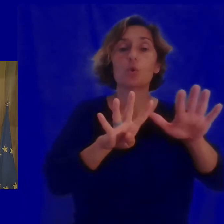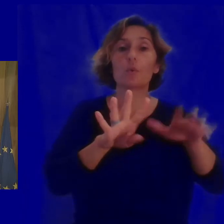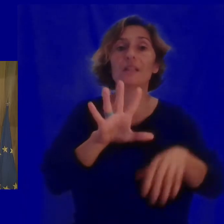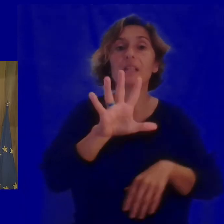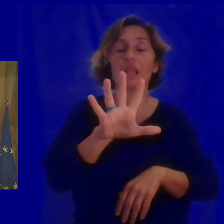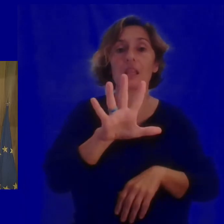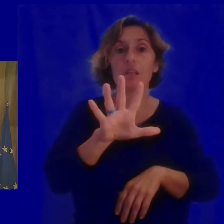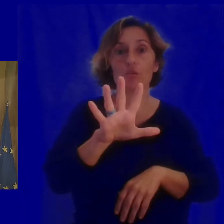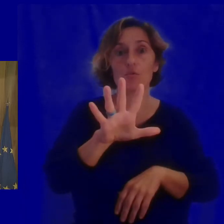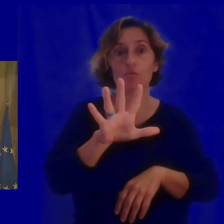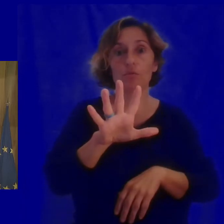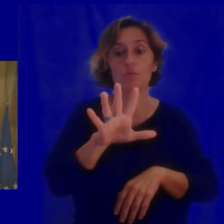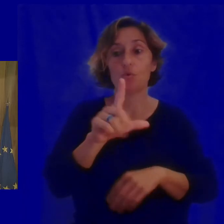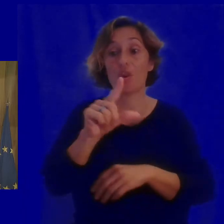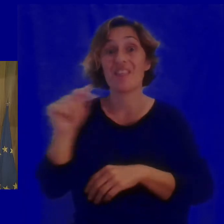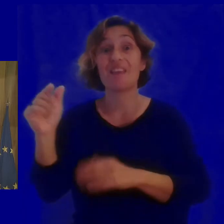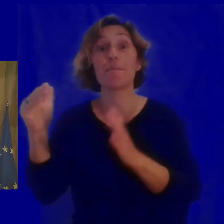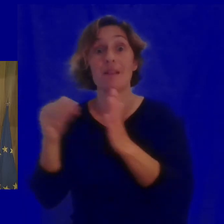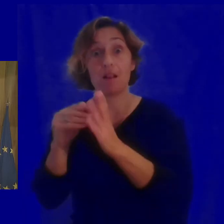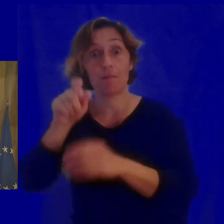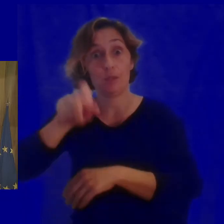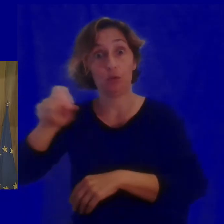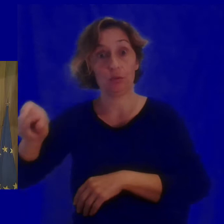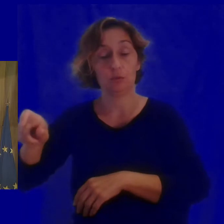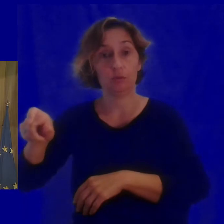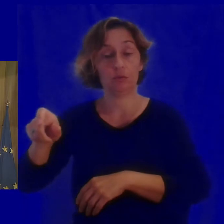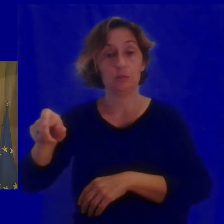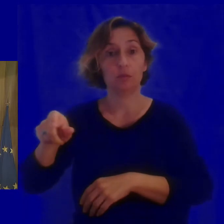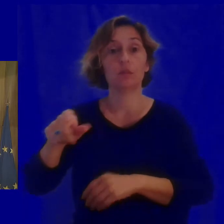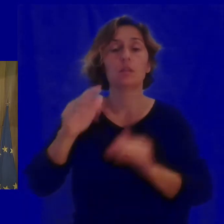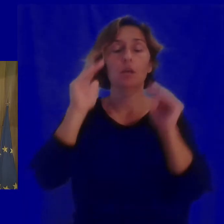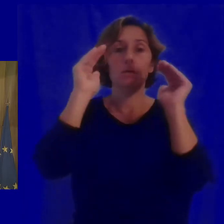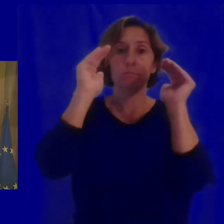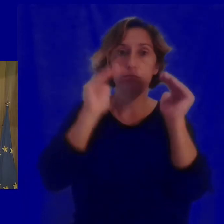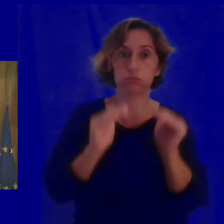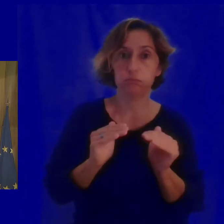casos por 100.000 habitantes, lo que implica un descenso de un